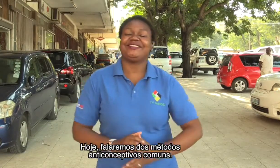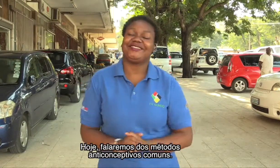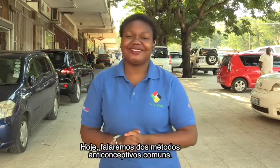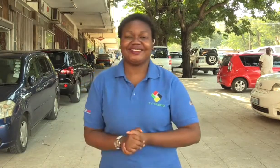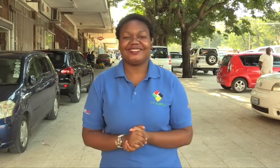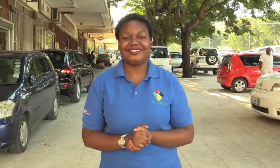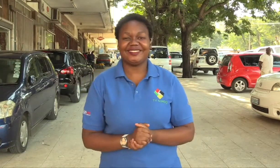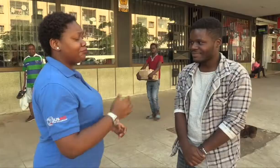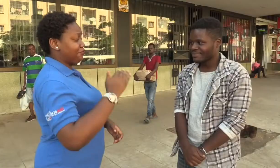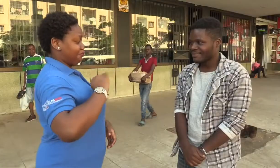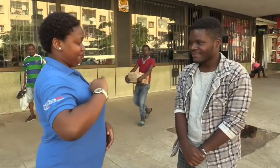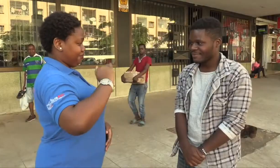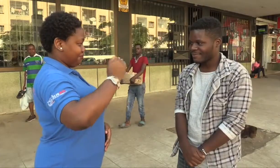mais comuns.